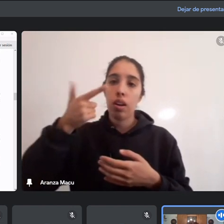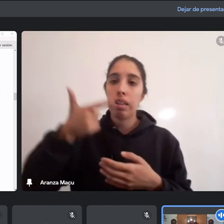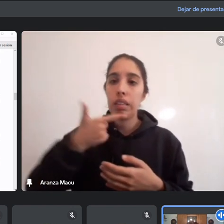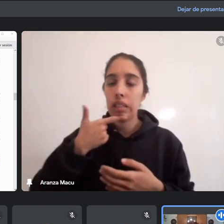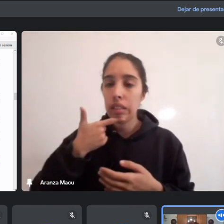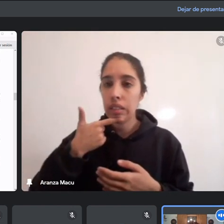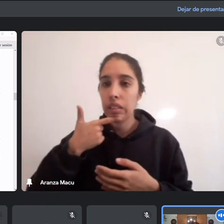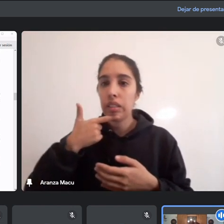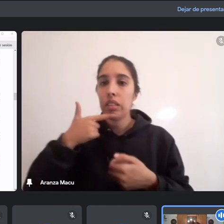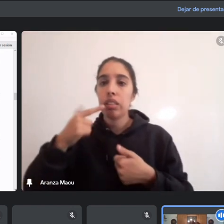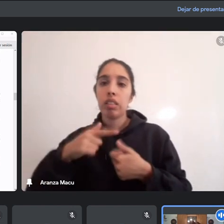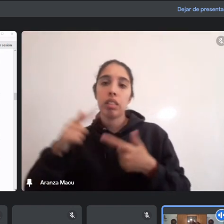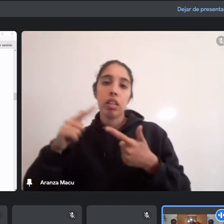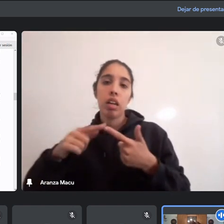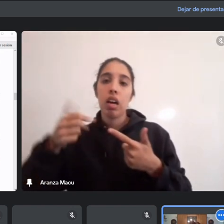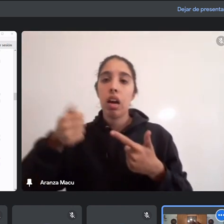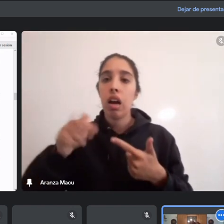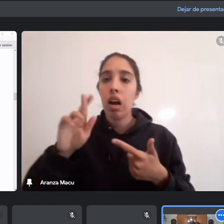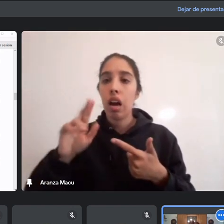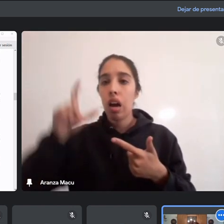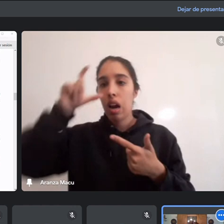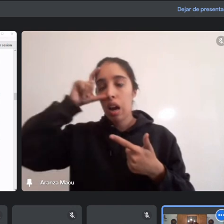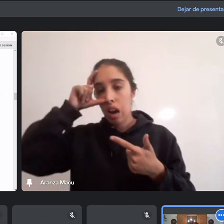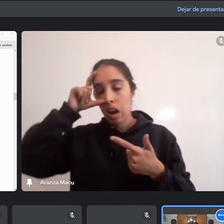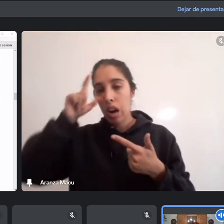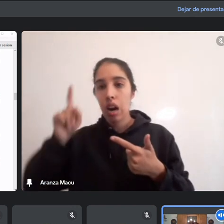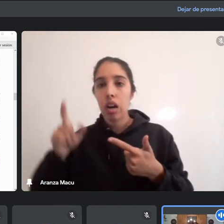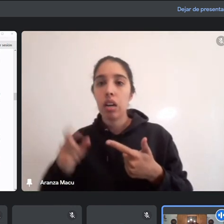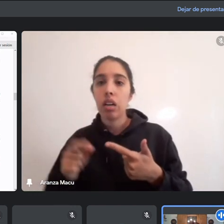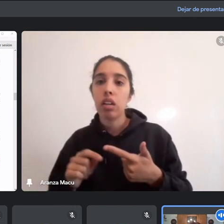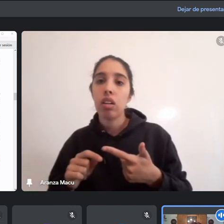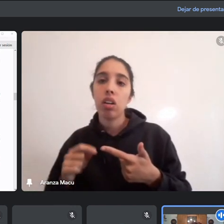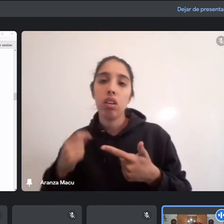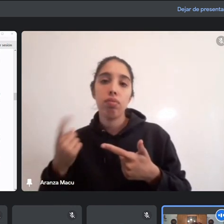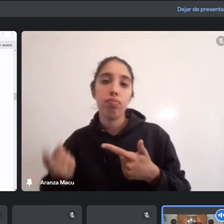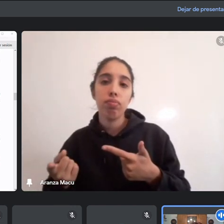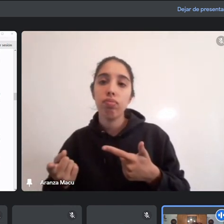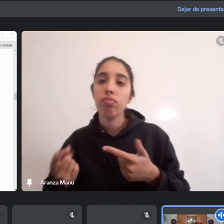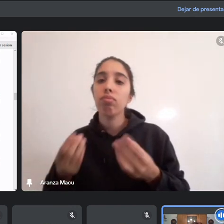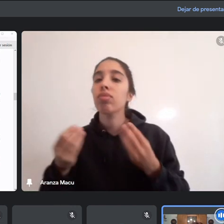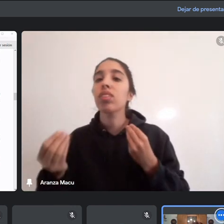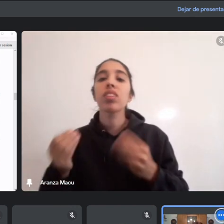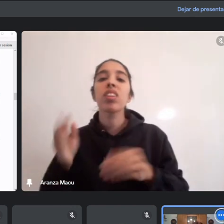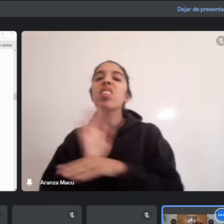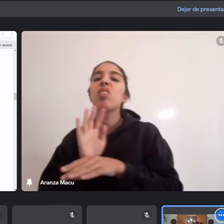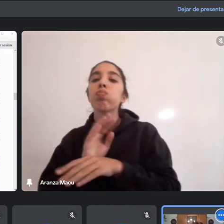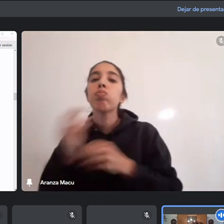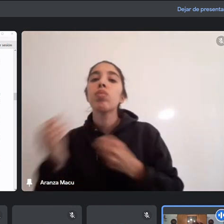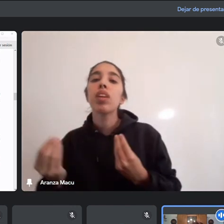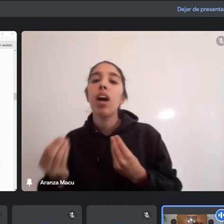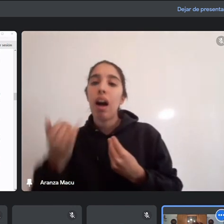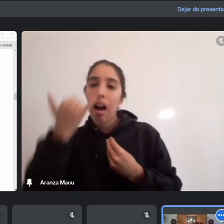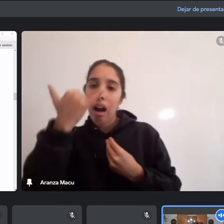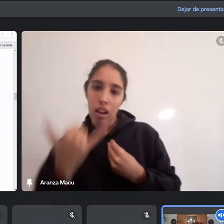there are, eso ya quiere decir hay, ¿sí? O